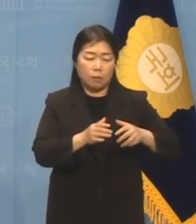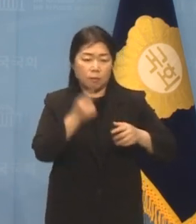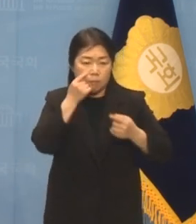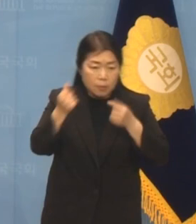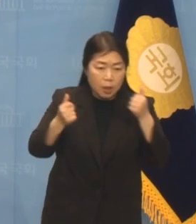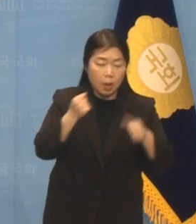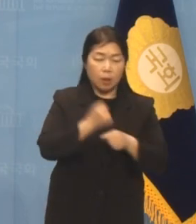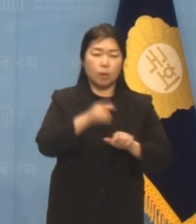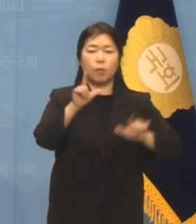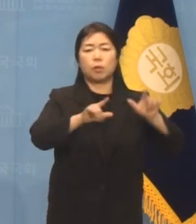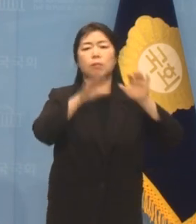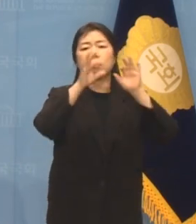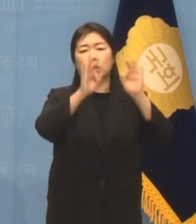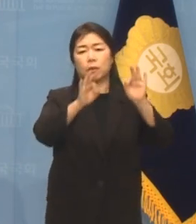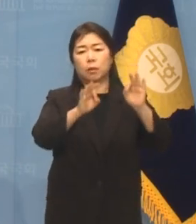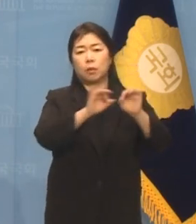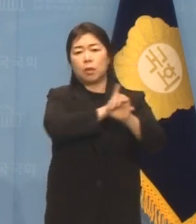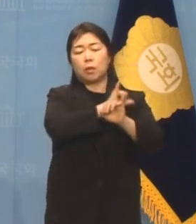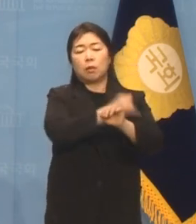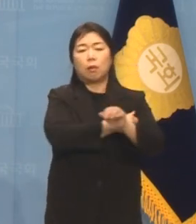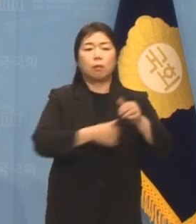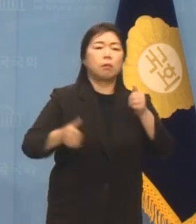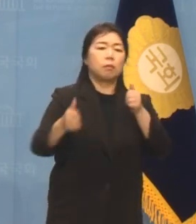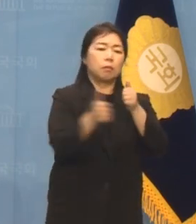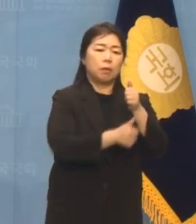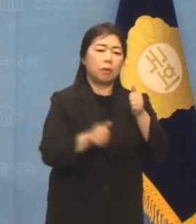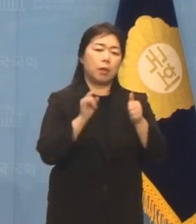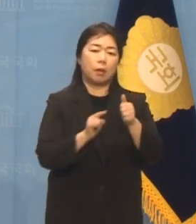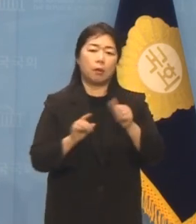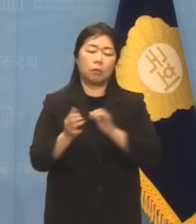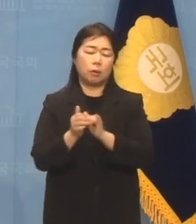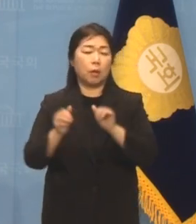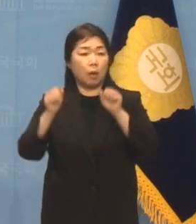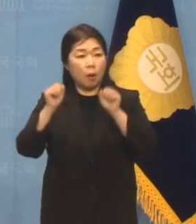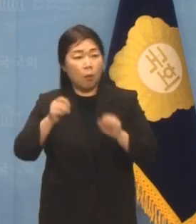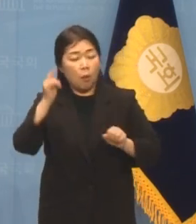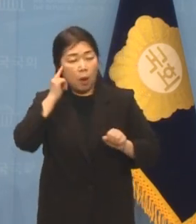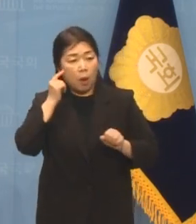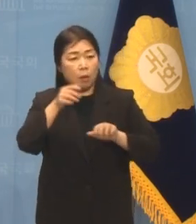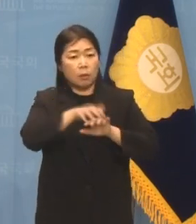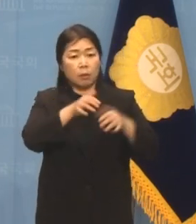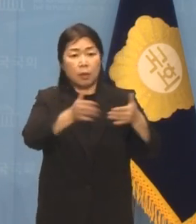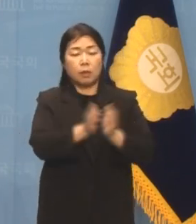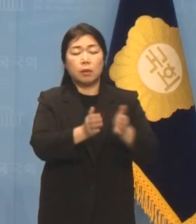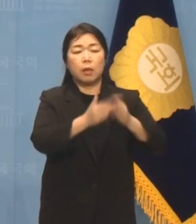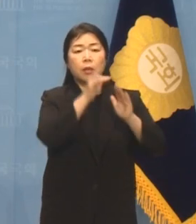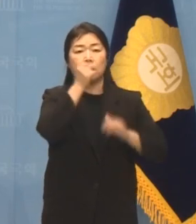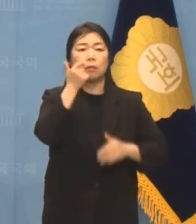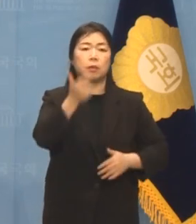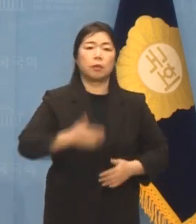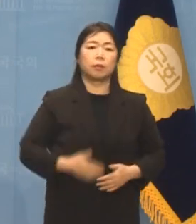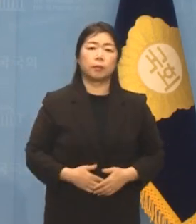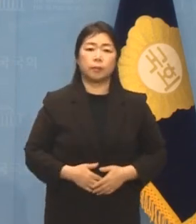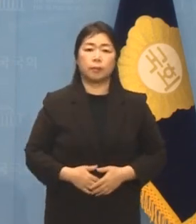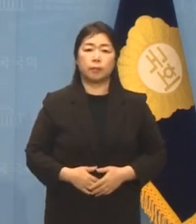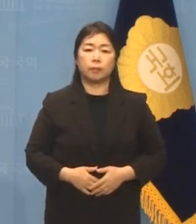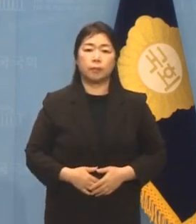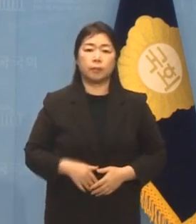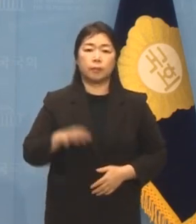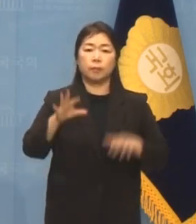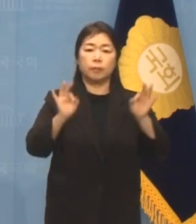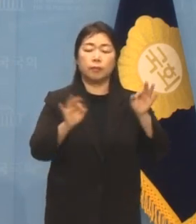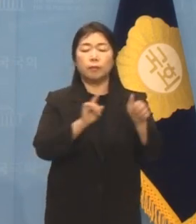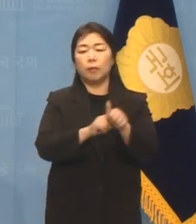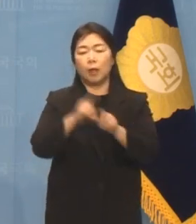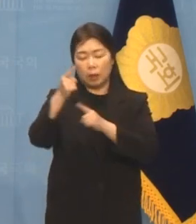자처하는 인권위에 국민들이 존재 이유를 묻고 있습니다 김용남 상임위원